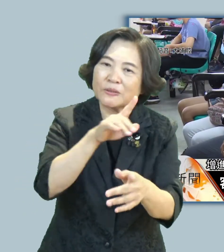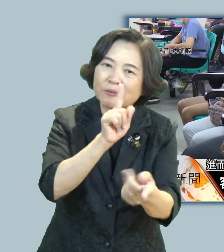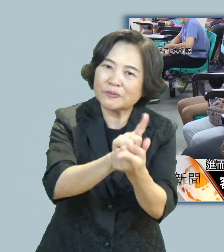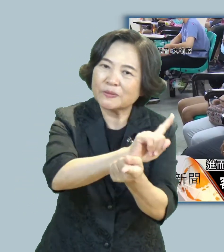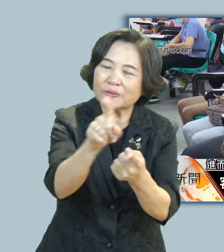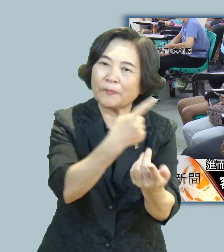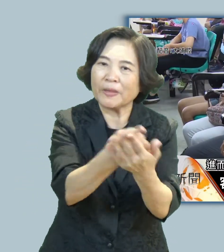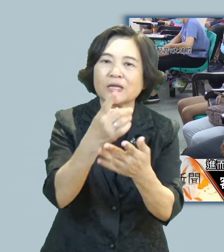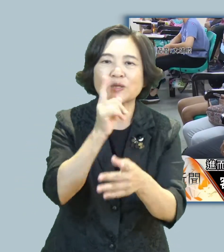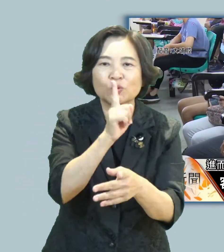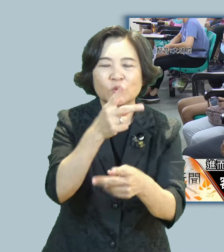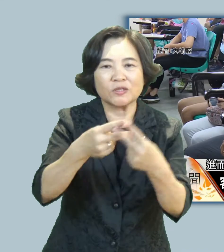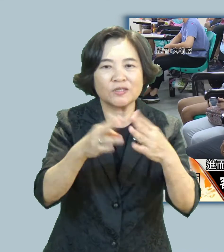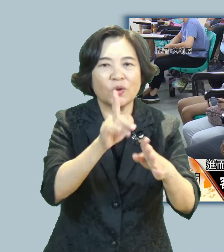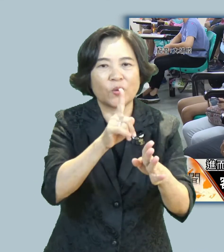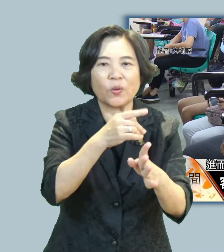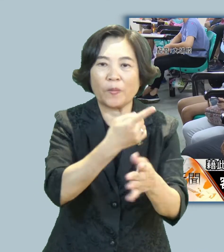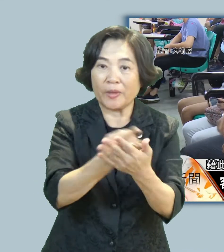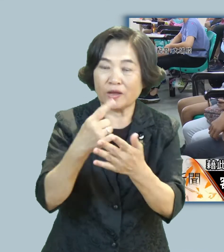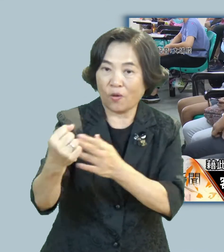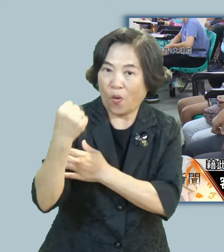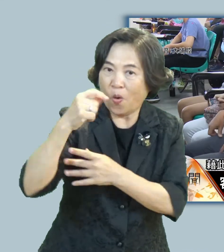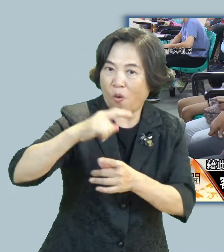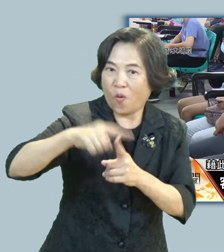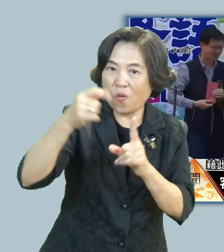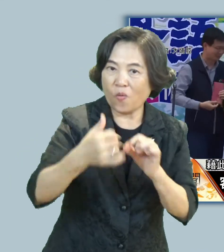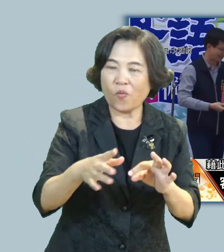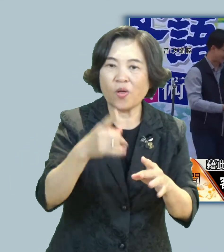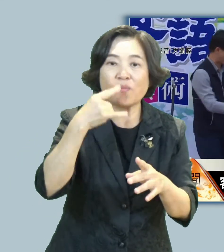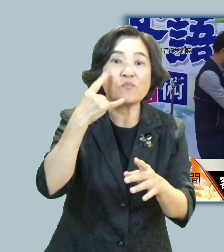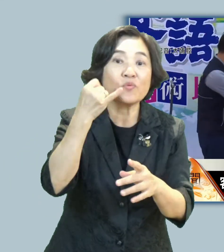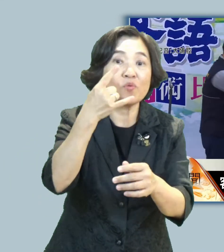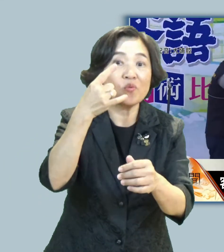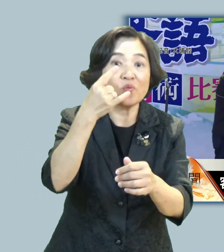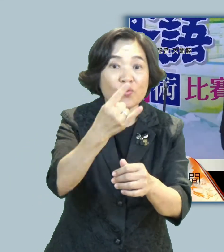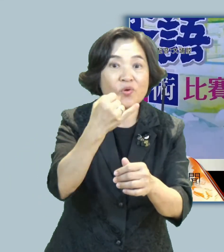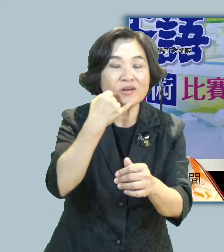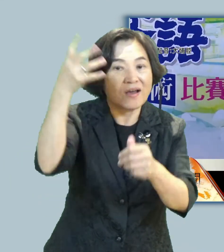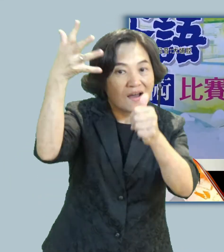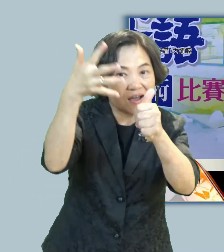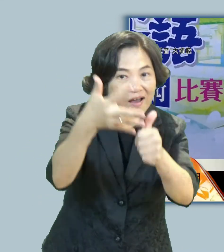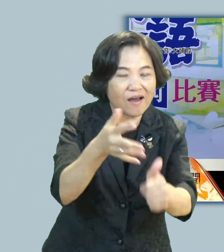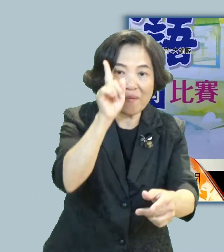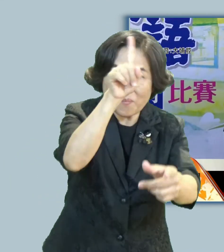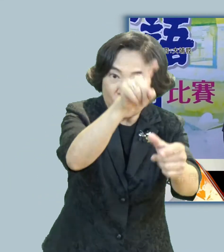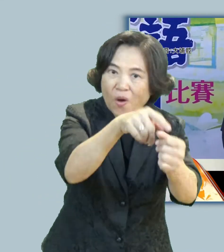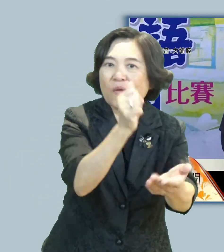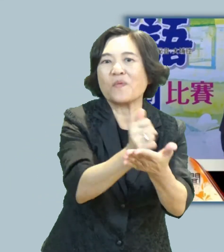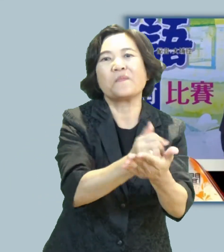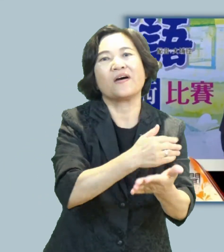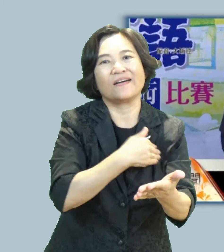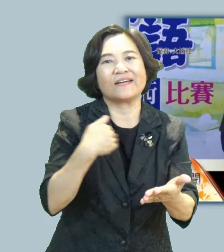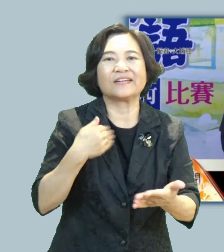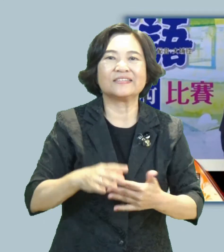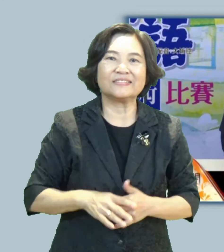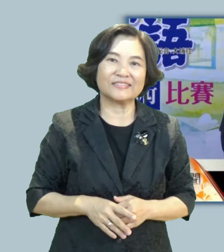会，提升学生嘅客家能力，做到蒙语传承嘅目的。客家新闻李兴龙台中报道。